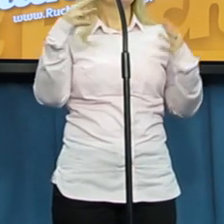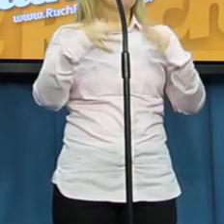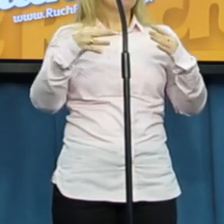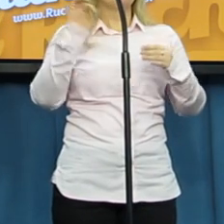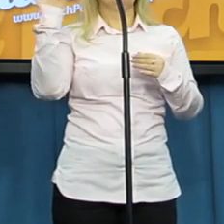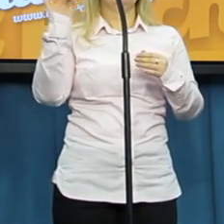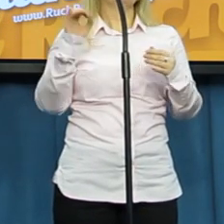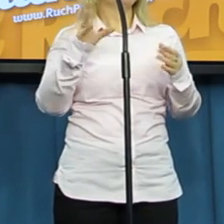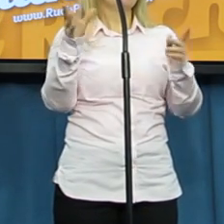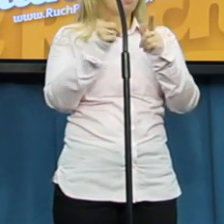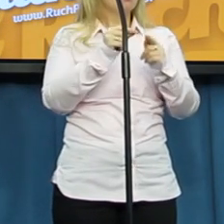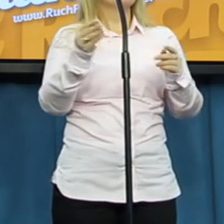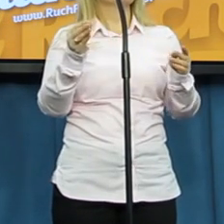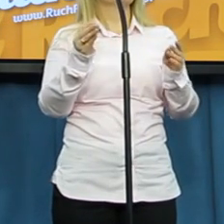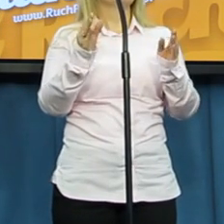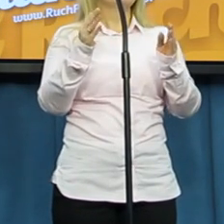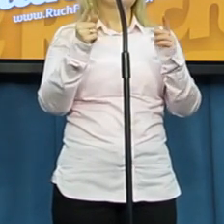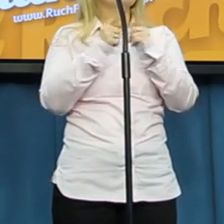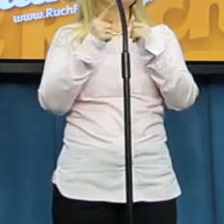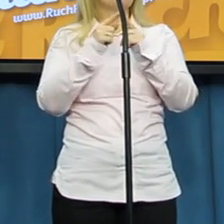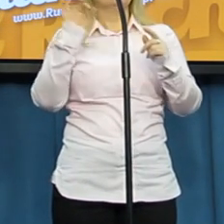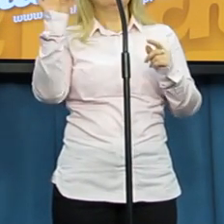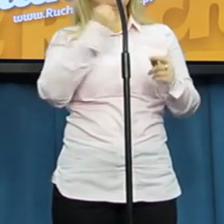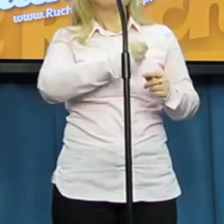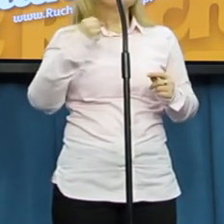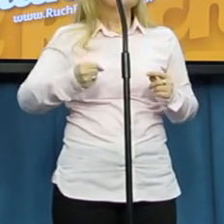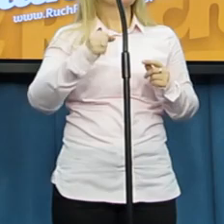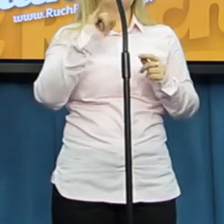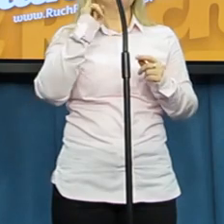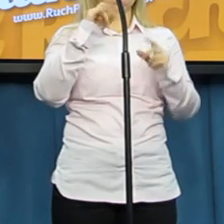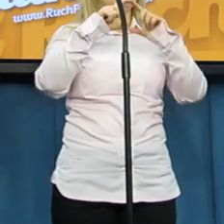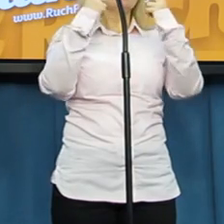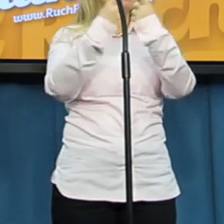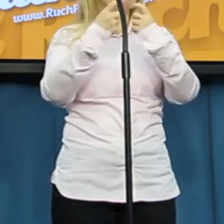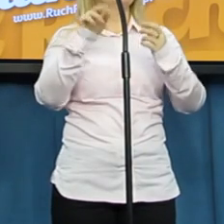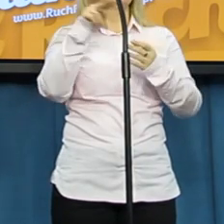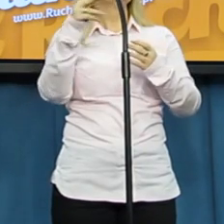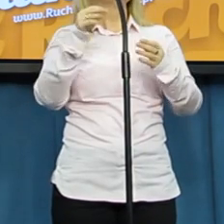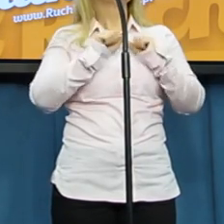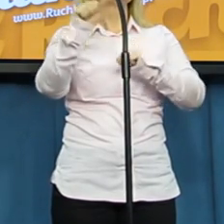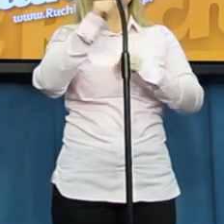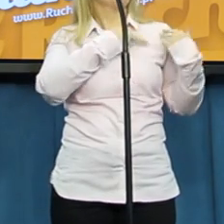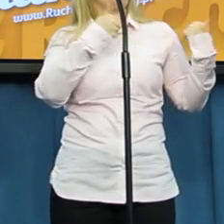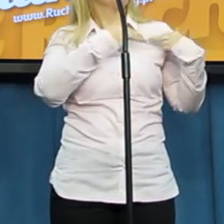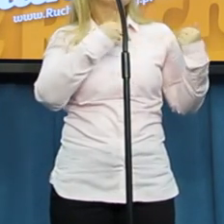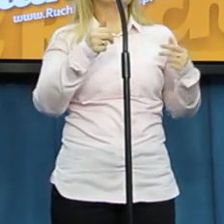czy z poszczególnymi parlamentarzystami ruchu Palikota, którzy pracują w różnych komisjach, zaczynając oczywiście